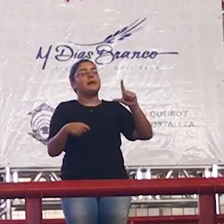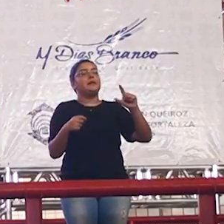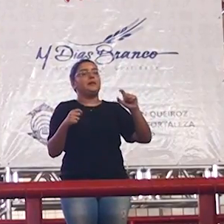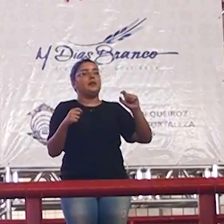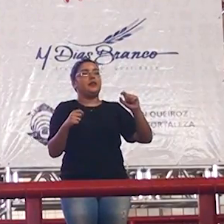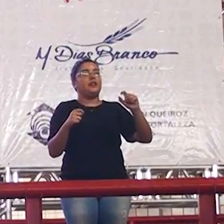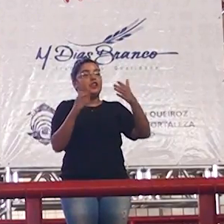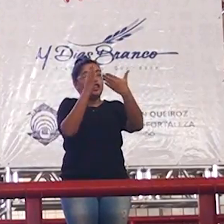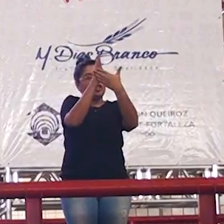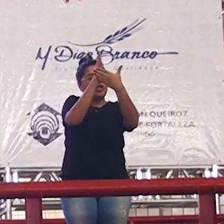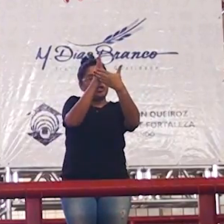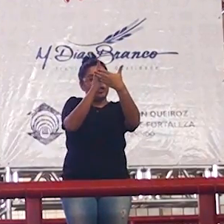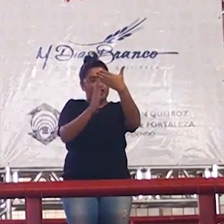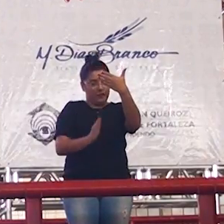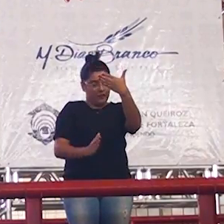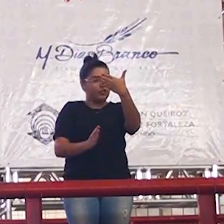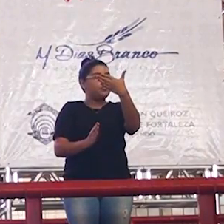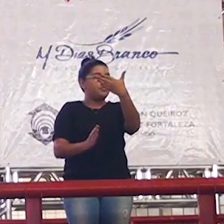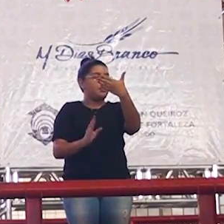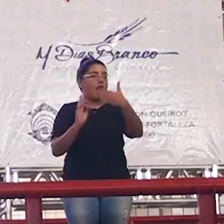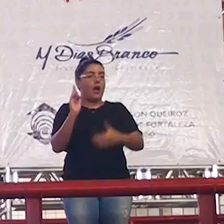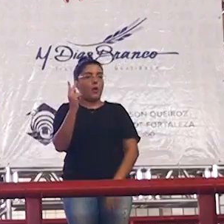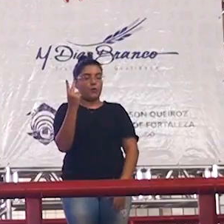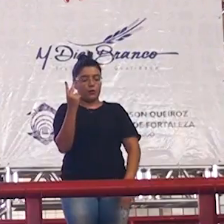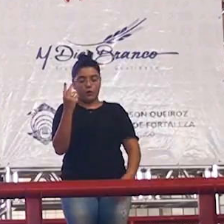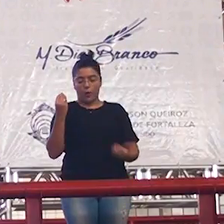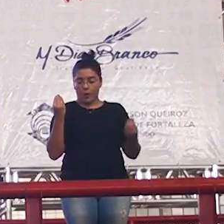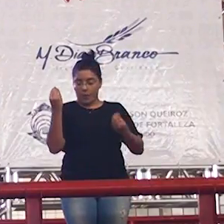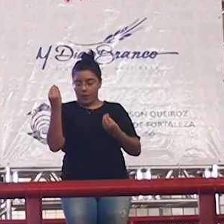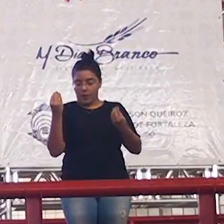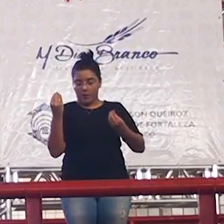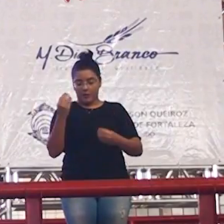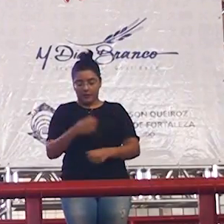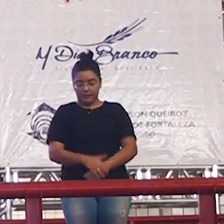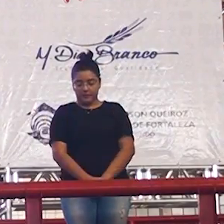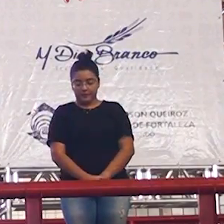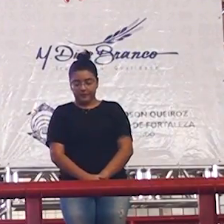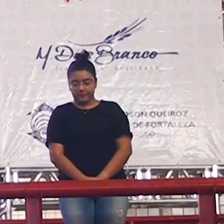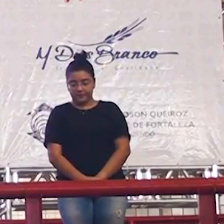altura. E só tem um jeito de repartir essa altura.